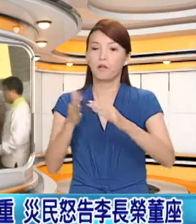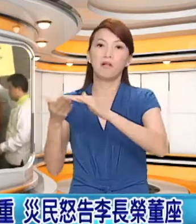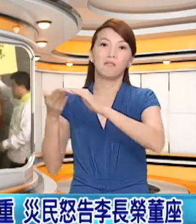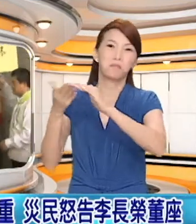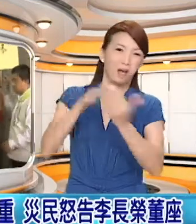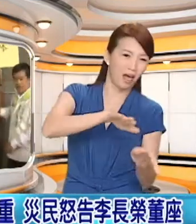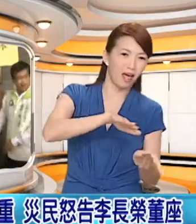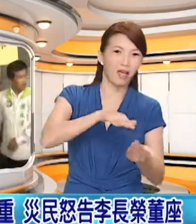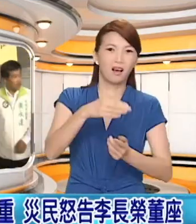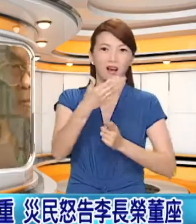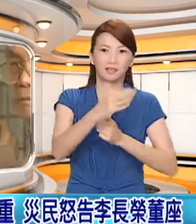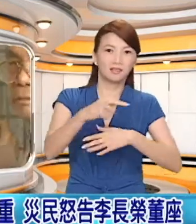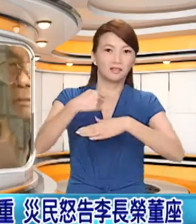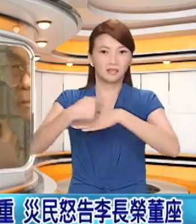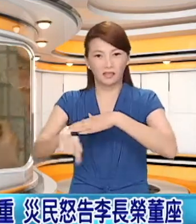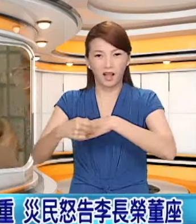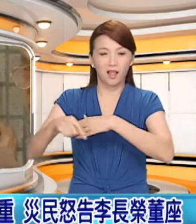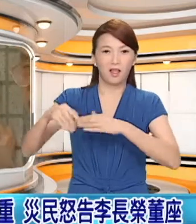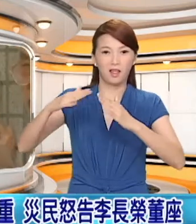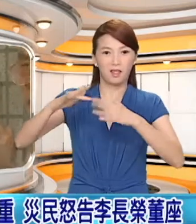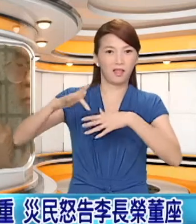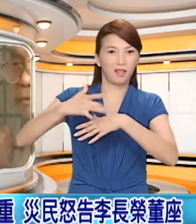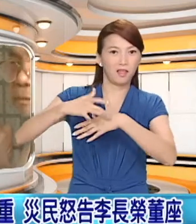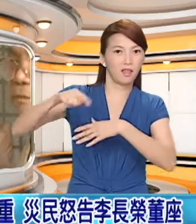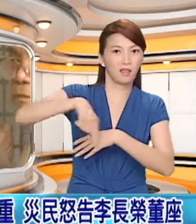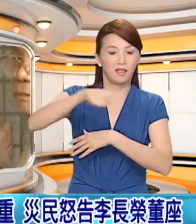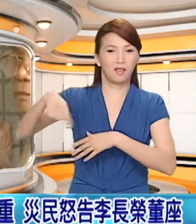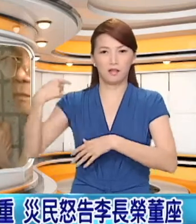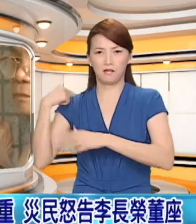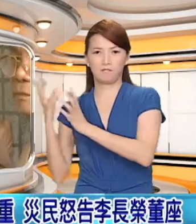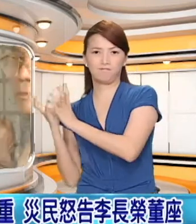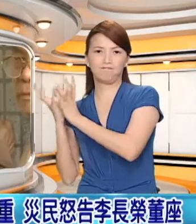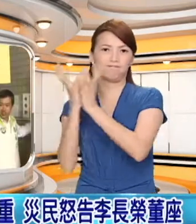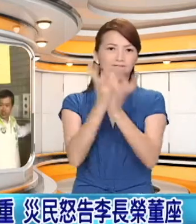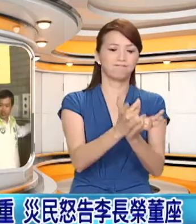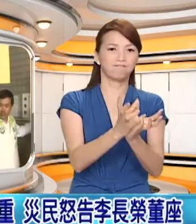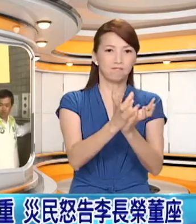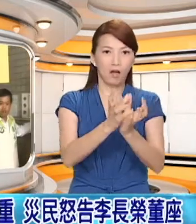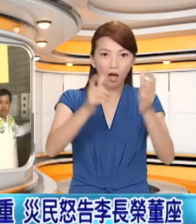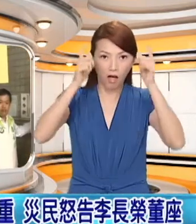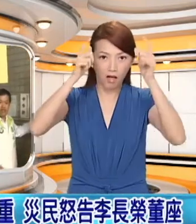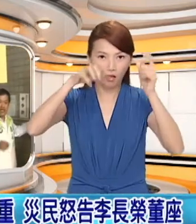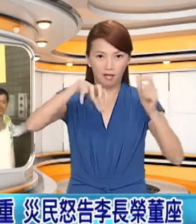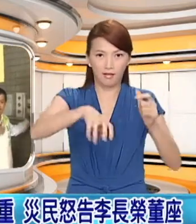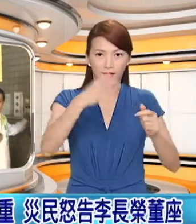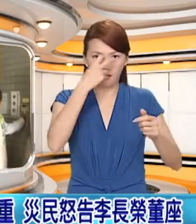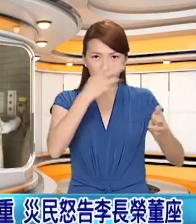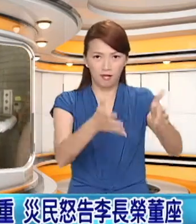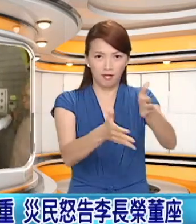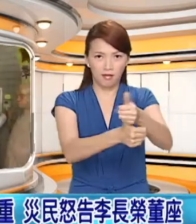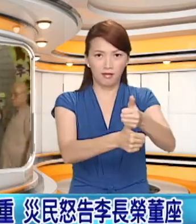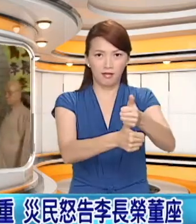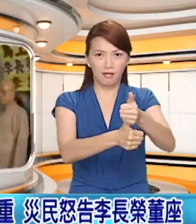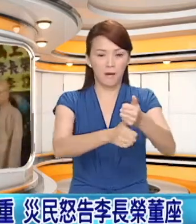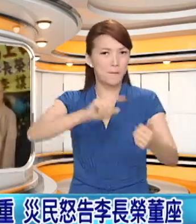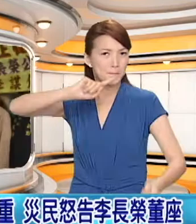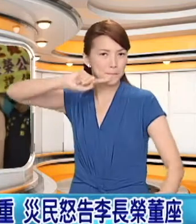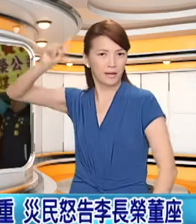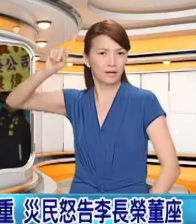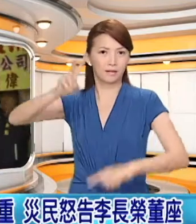受灾户昨天集体到了高雄地检署控告李长荣董事长李某伟触犯